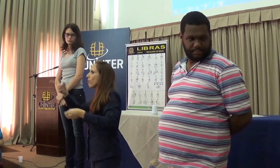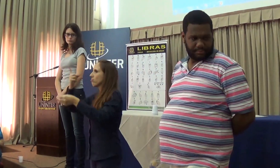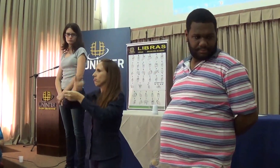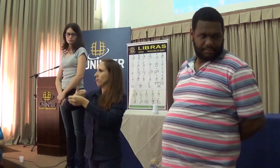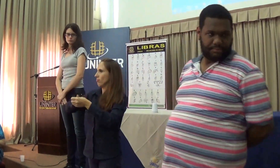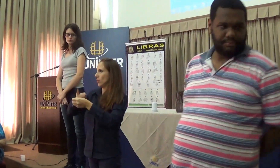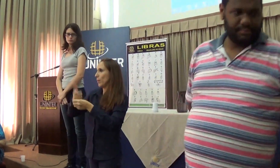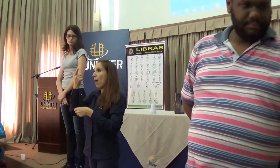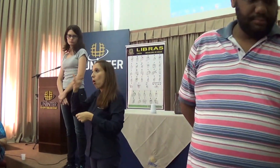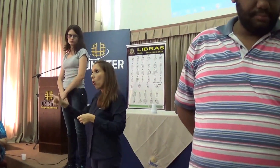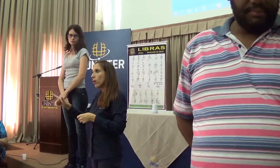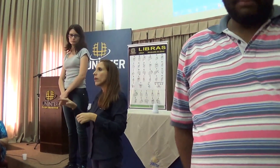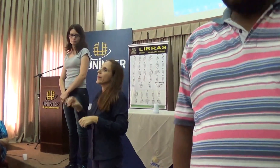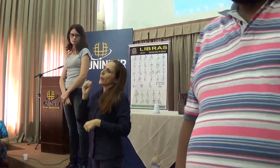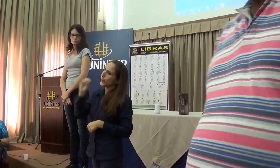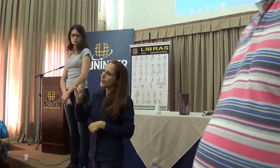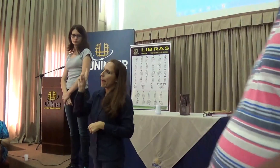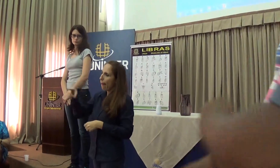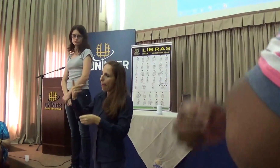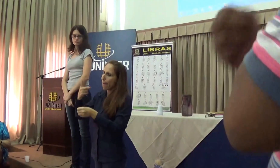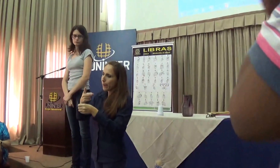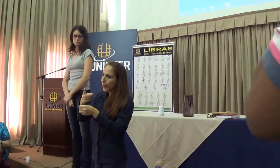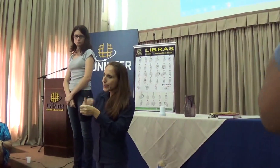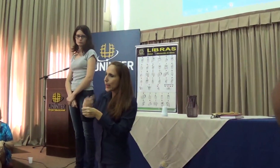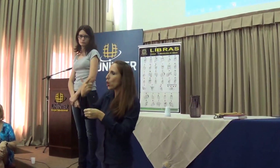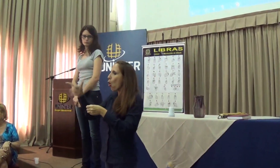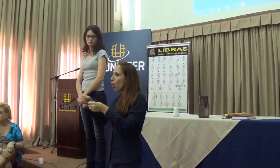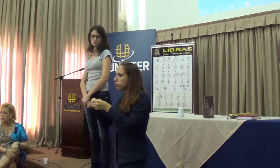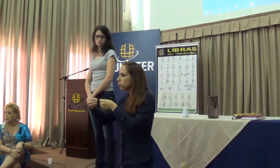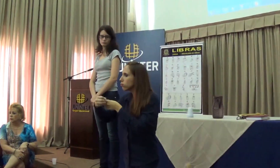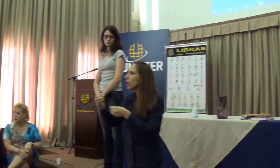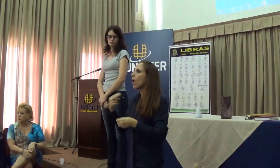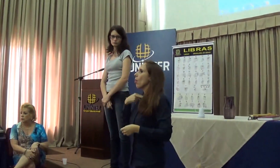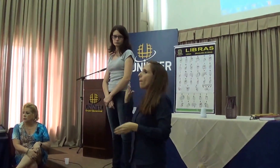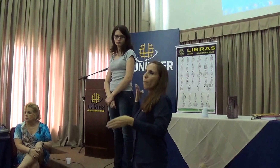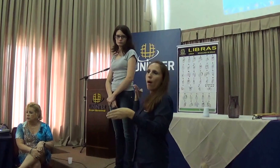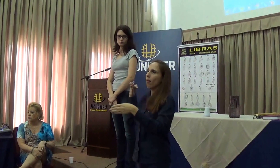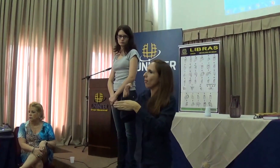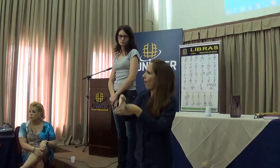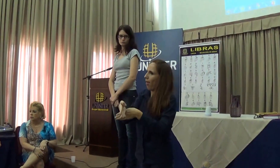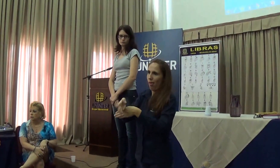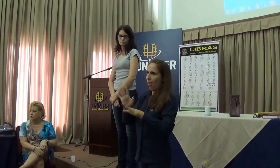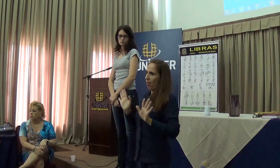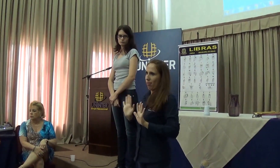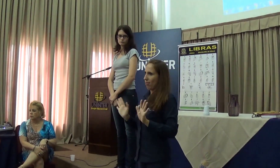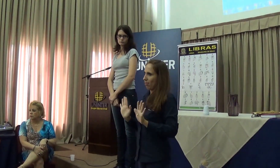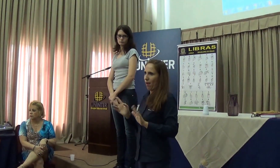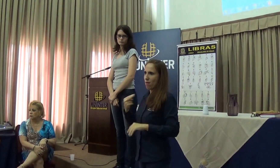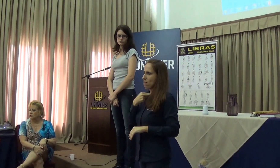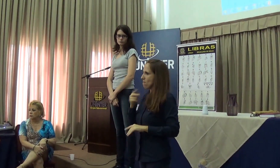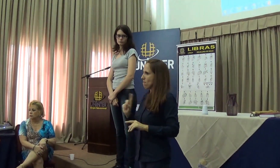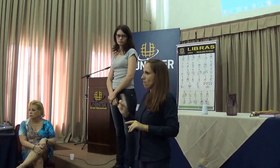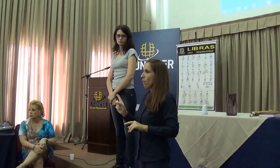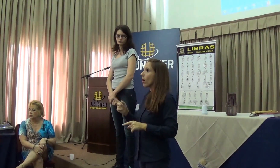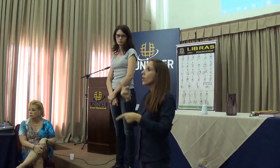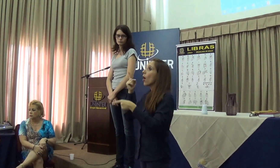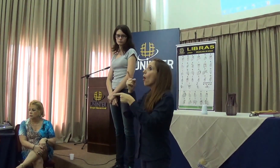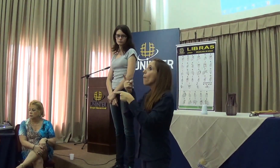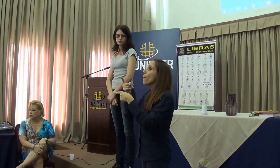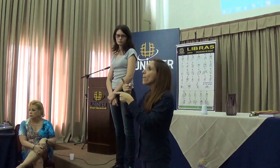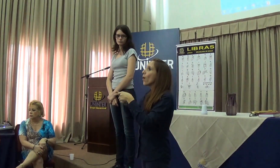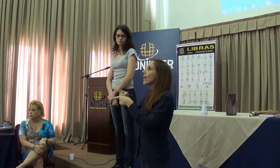município. Então, sendo outro município, a gente não pode entrar lá sem autorização do prefeito de